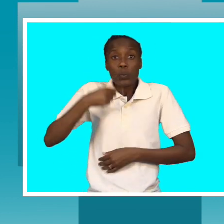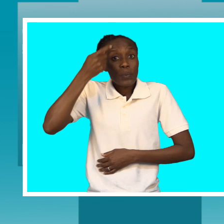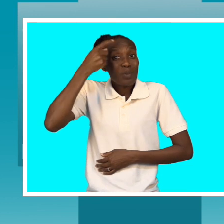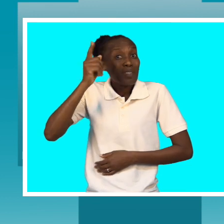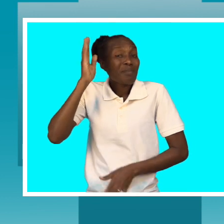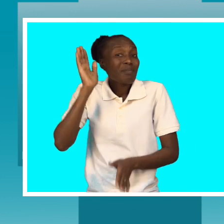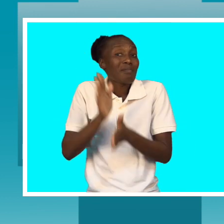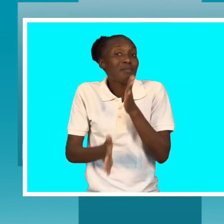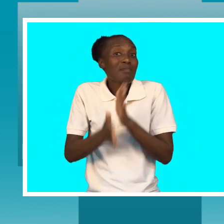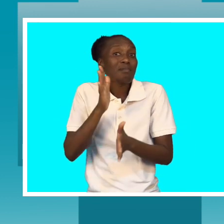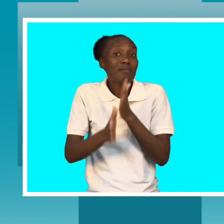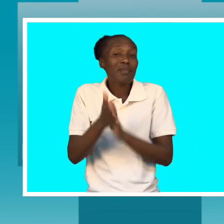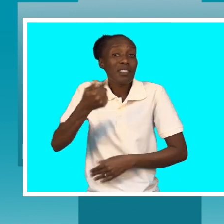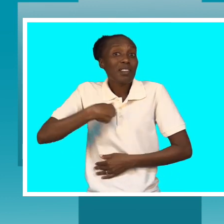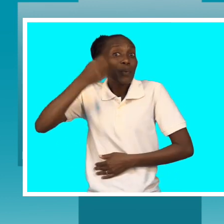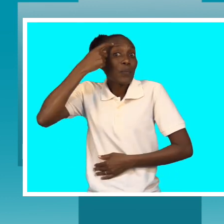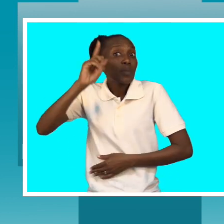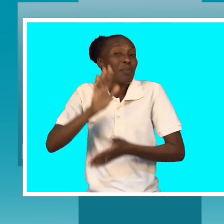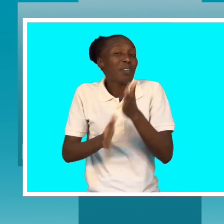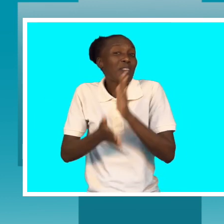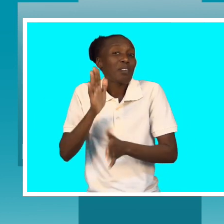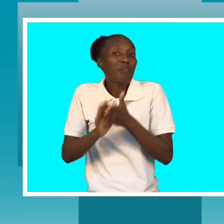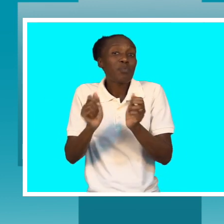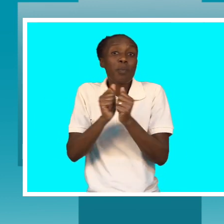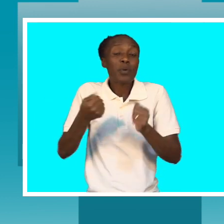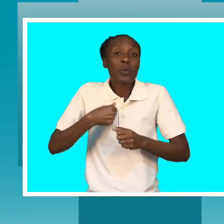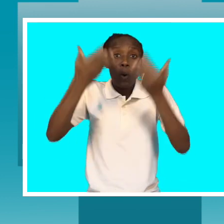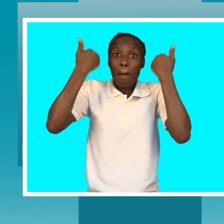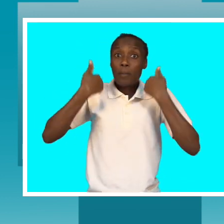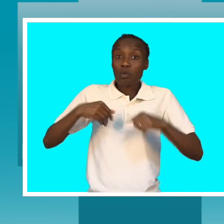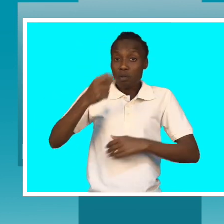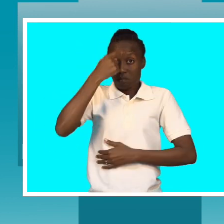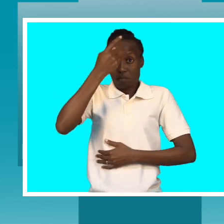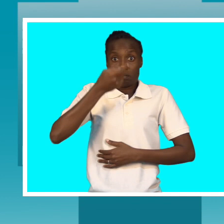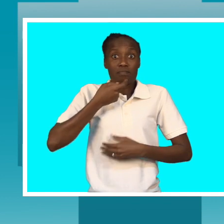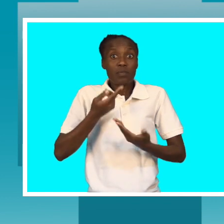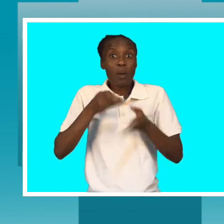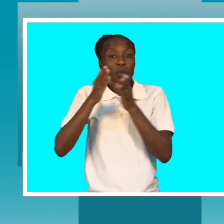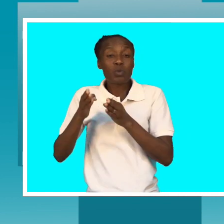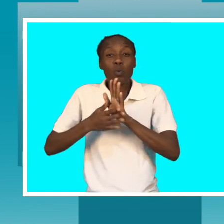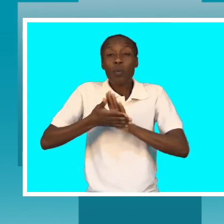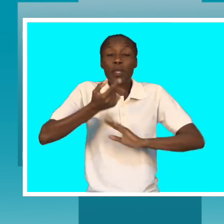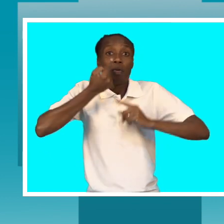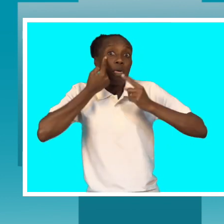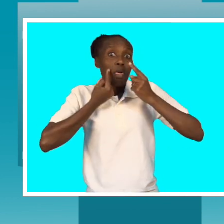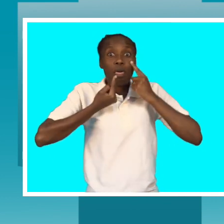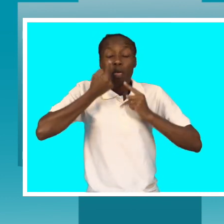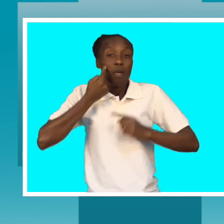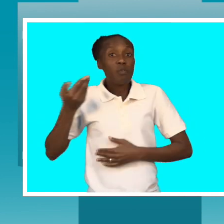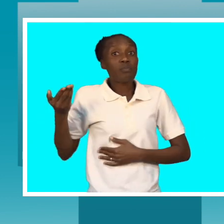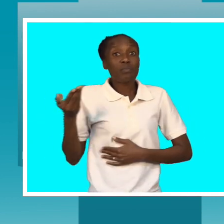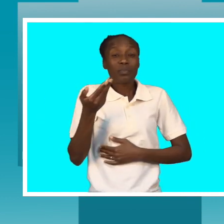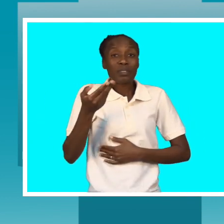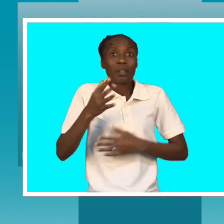eu? Mas sim, você mesmo. Eu não sabe nada. De falar com você, eu estava morrendo